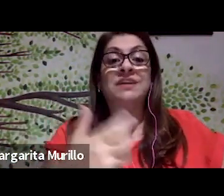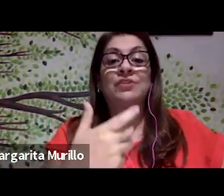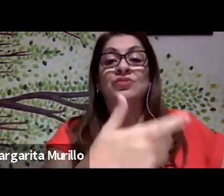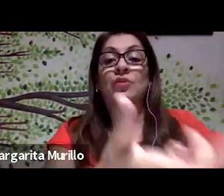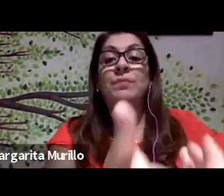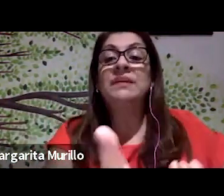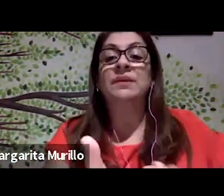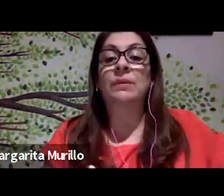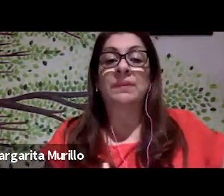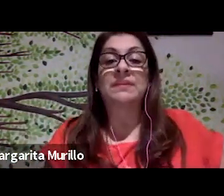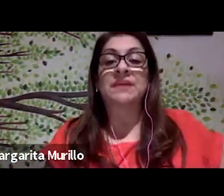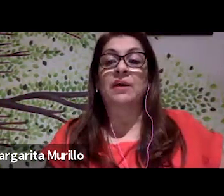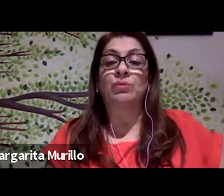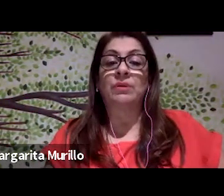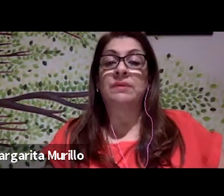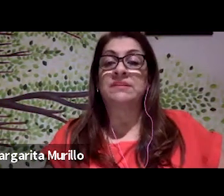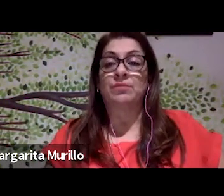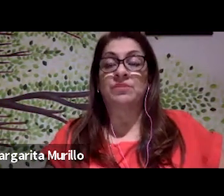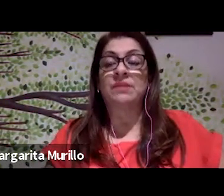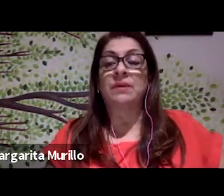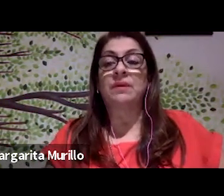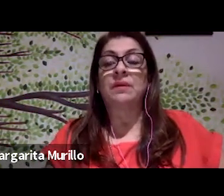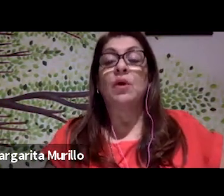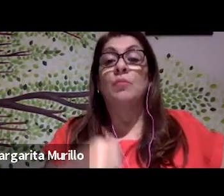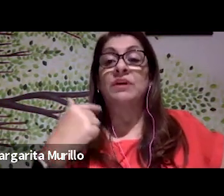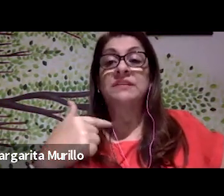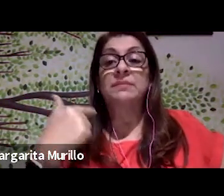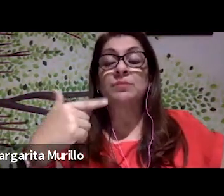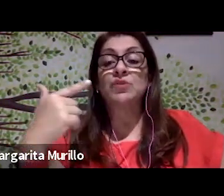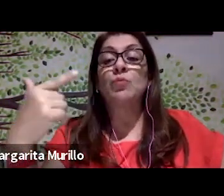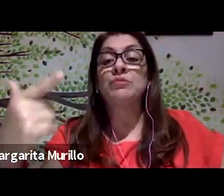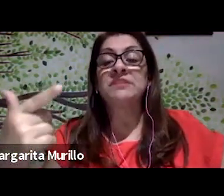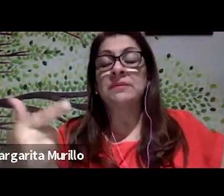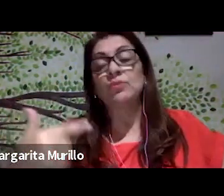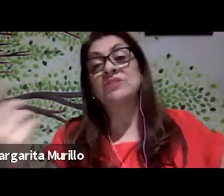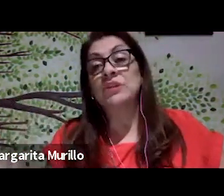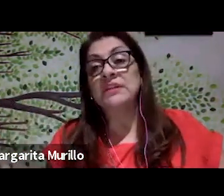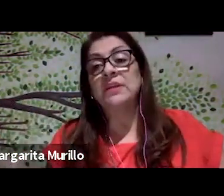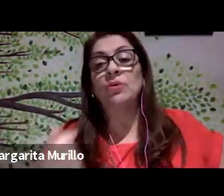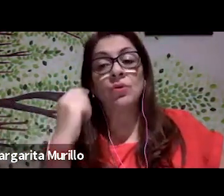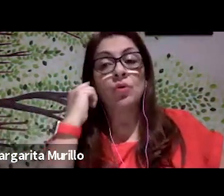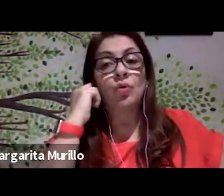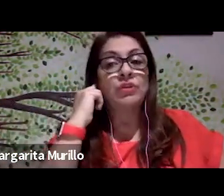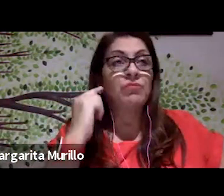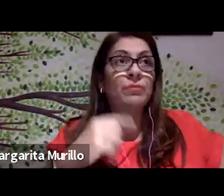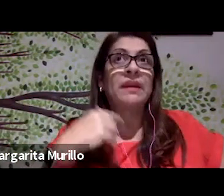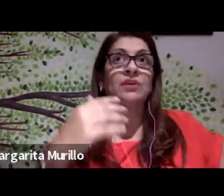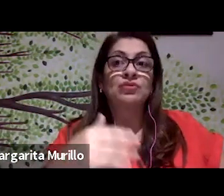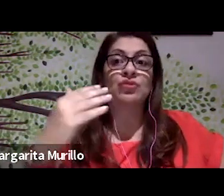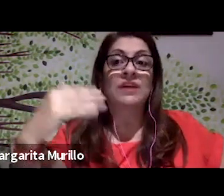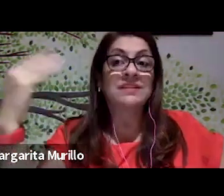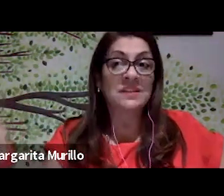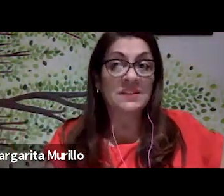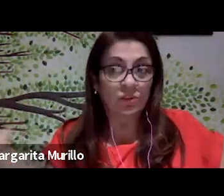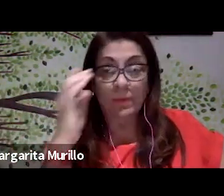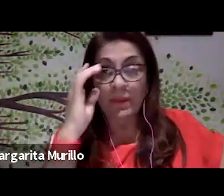tengo ya no se convierte en un aprendizaje o una vivencia positiva Porque esa masturbación compulsiva es un ansiolítico o una forma en la